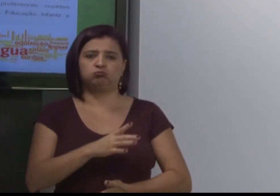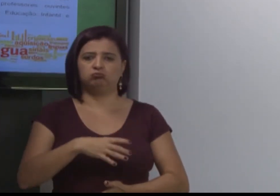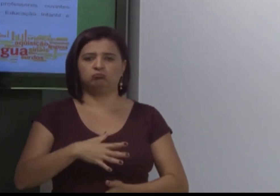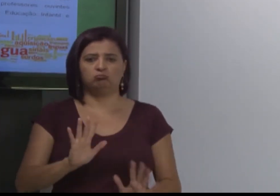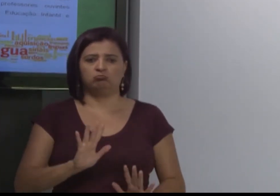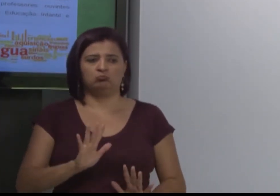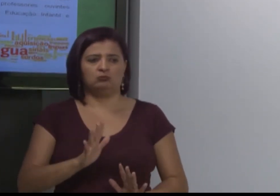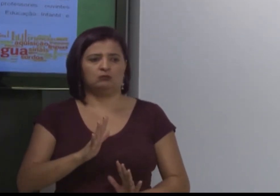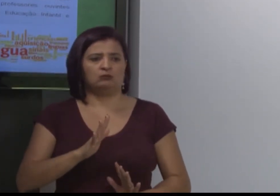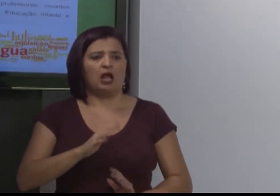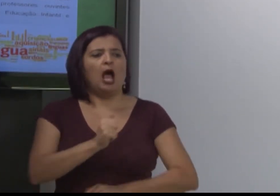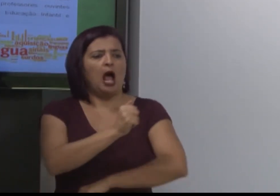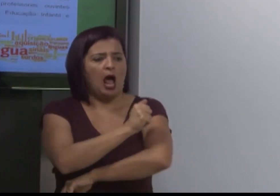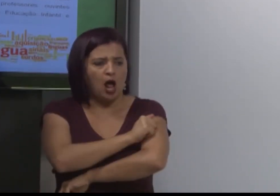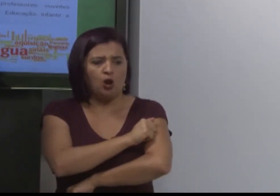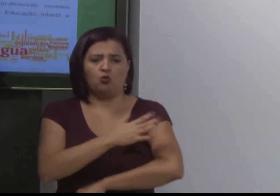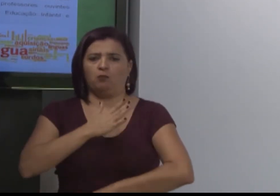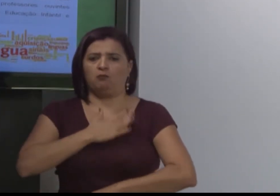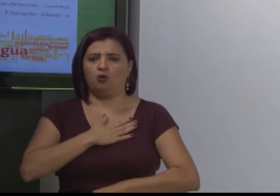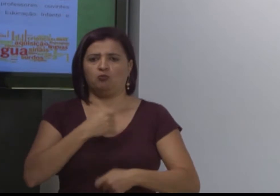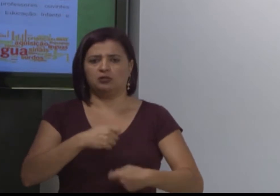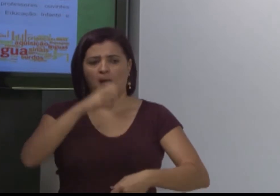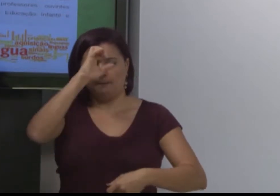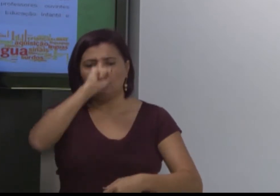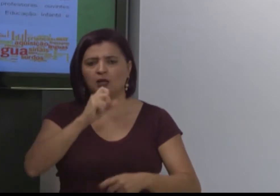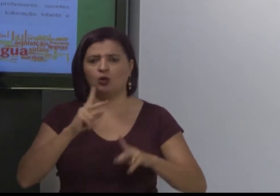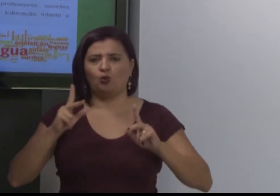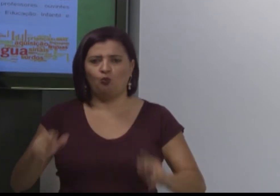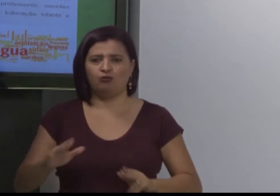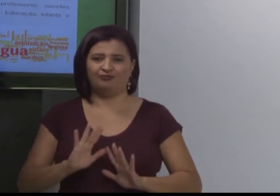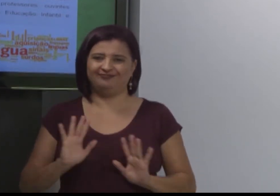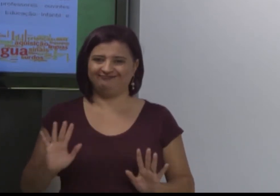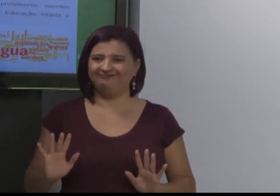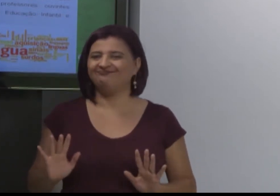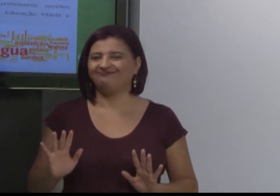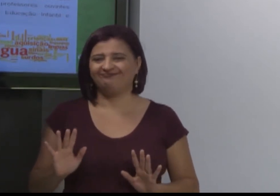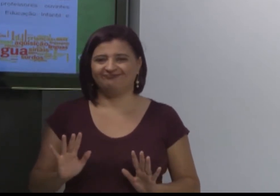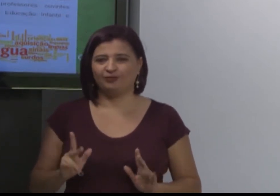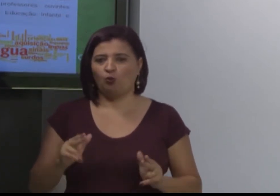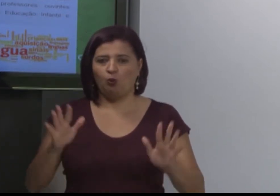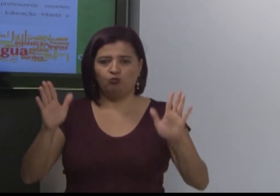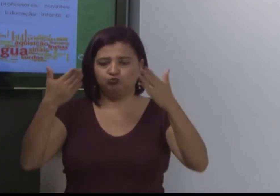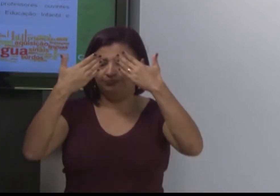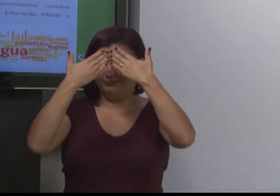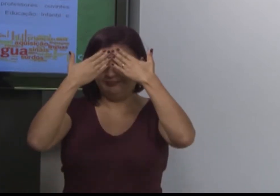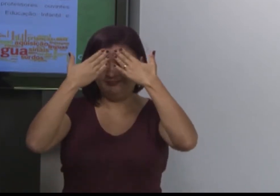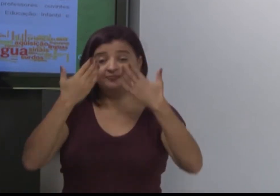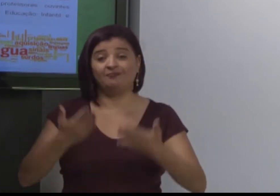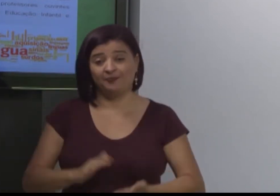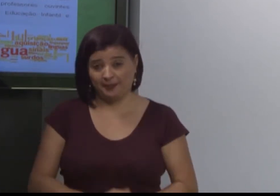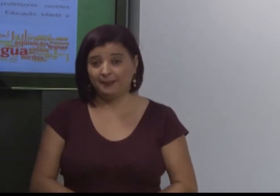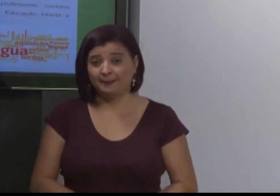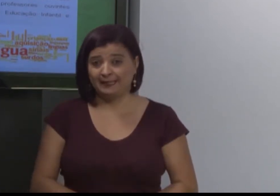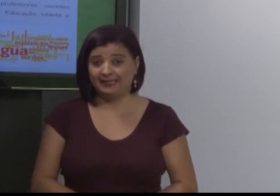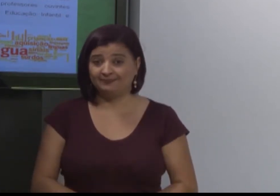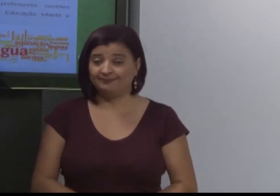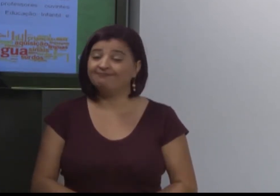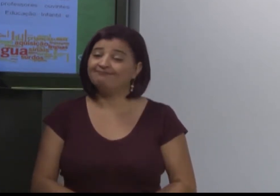é meu. Ou seja, não há muitas perspectivas. Isso é difícil.